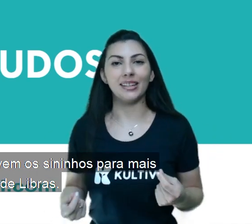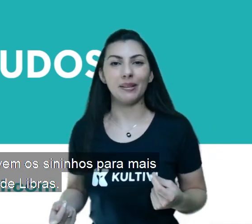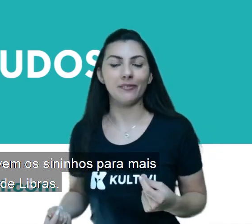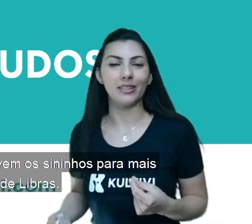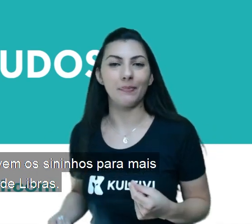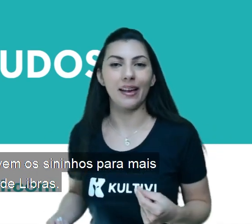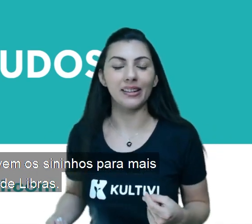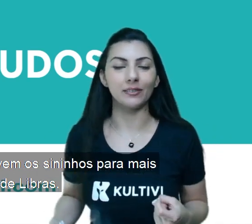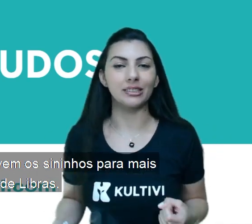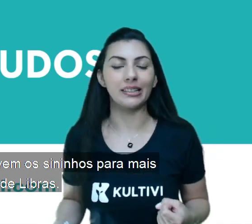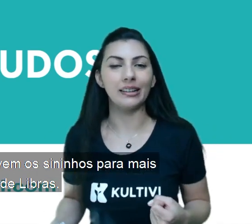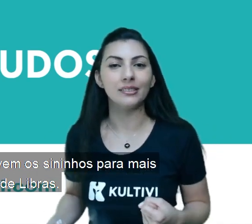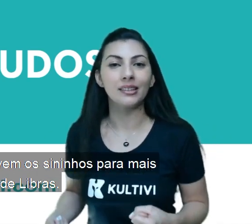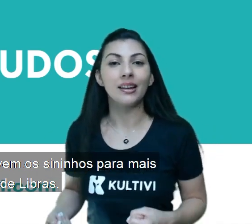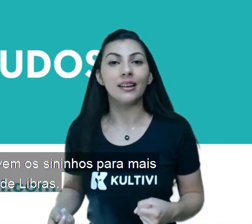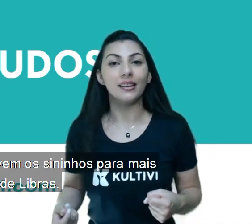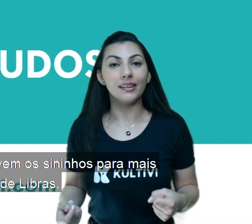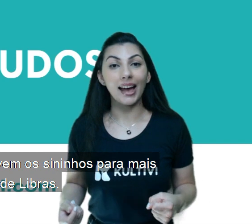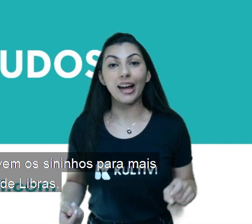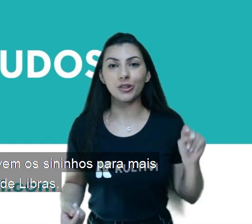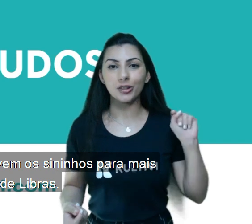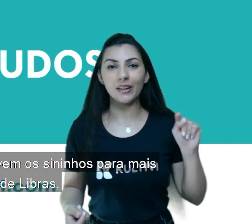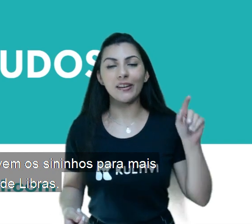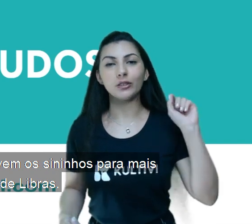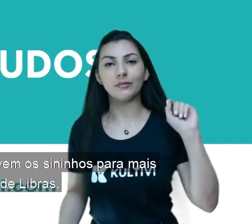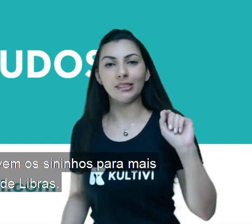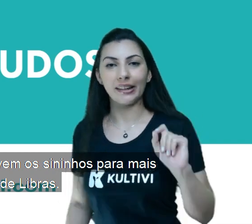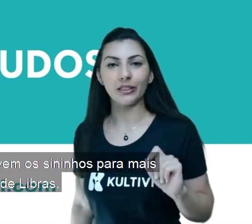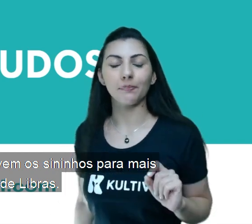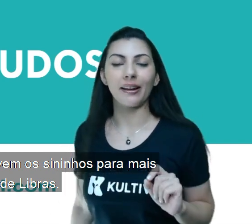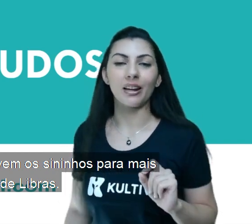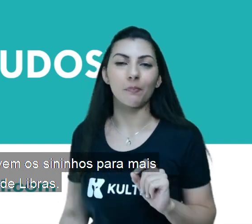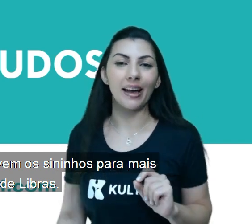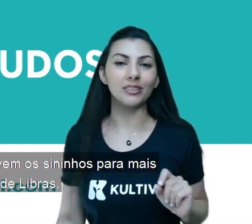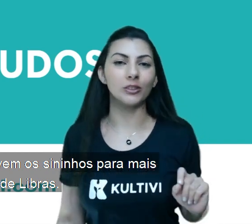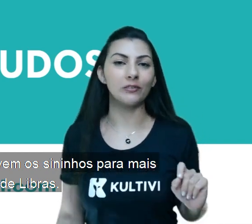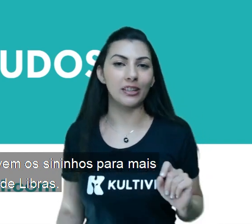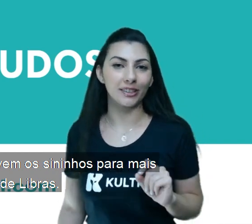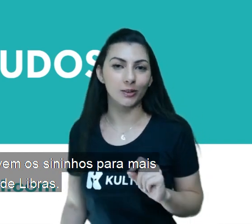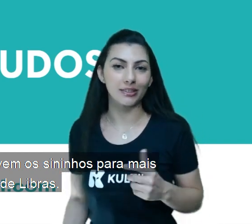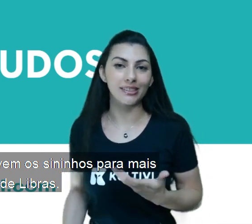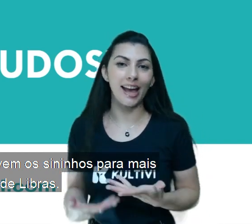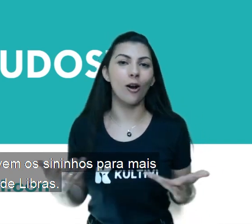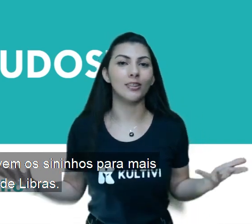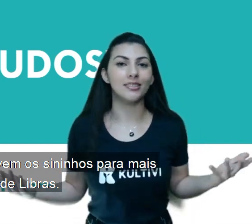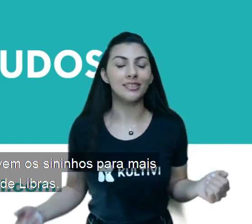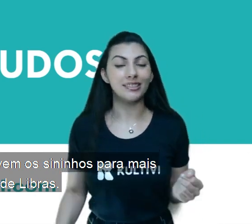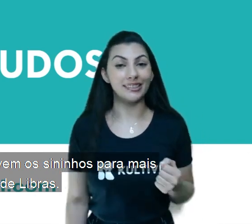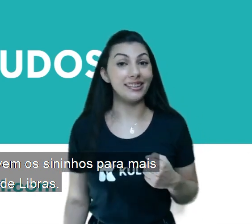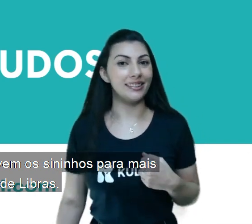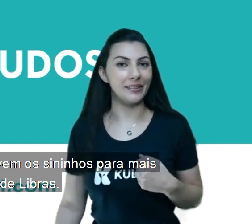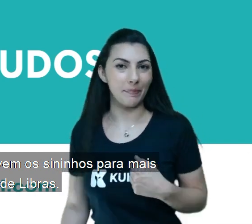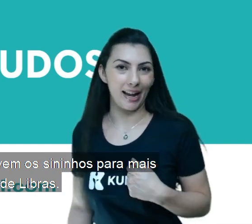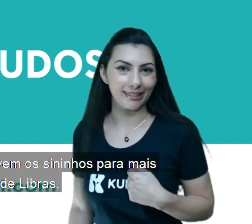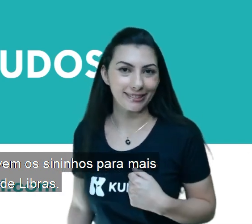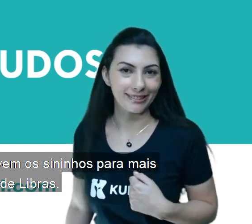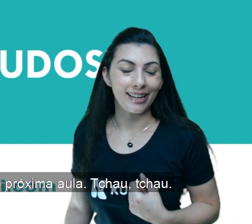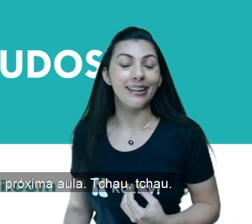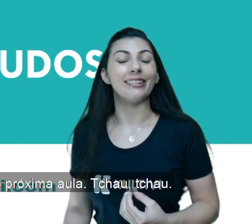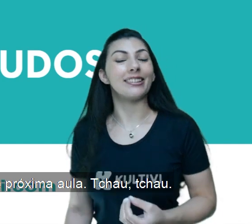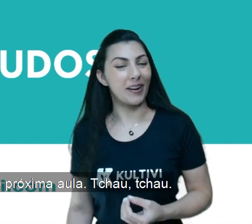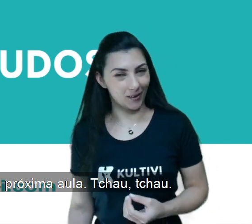adorar receber feedback de vocês, e ativem os sininhos para mais notificações de aulas de